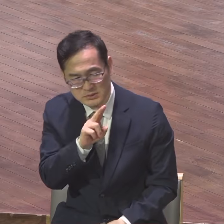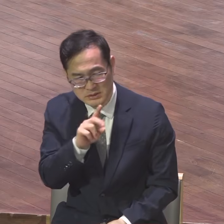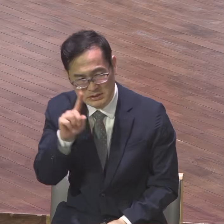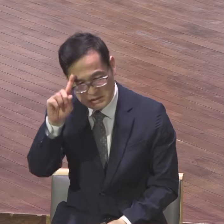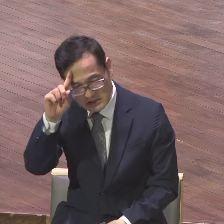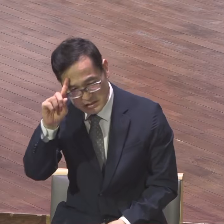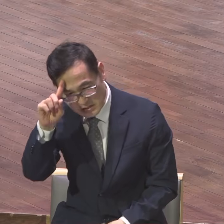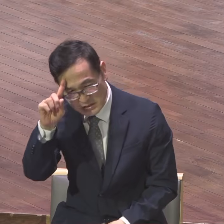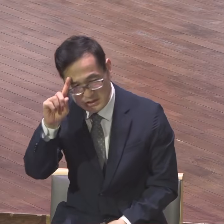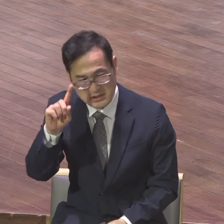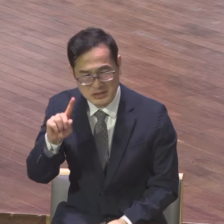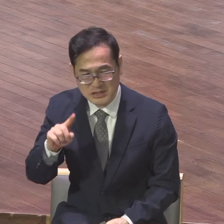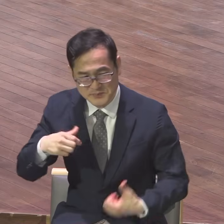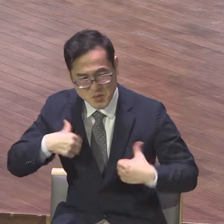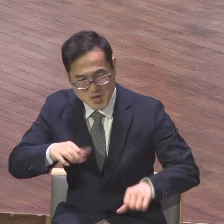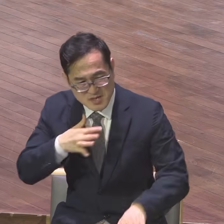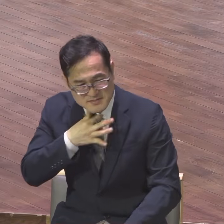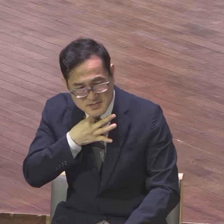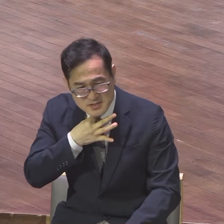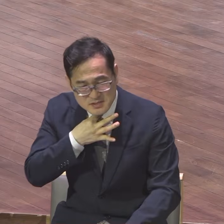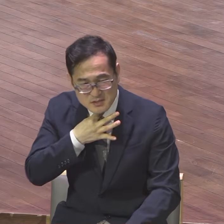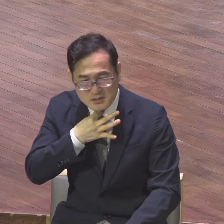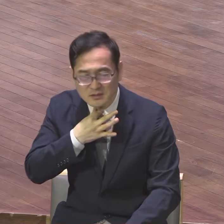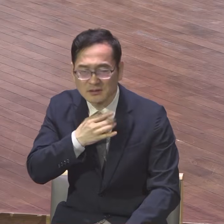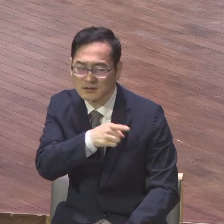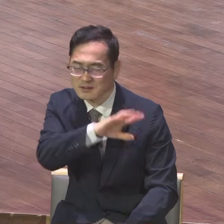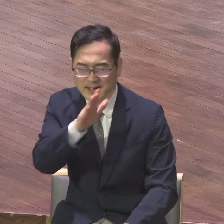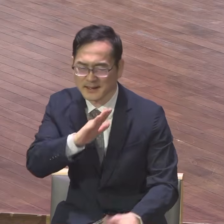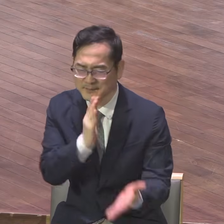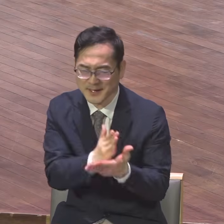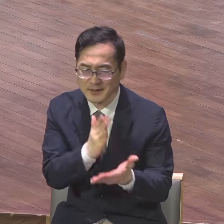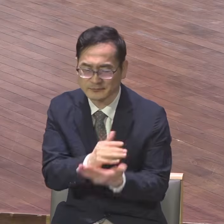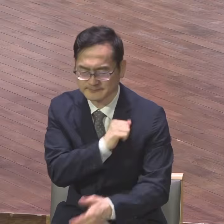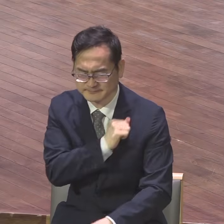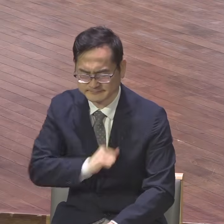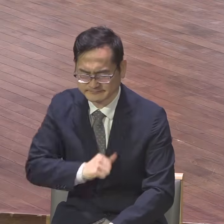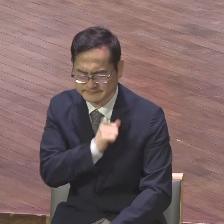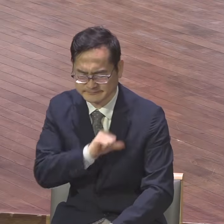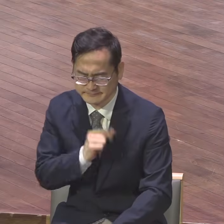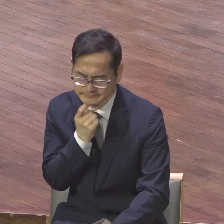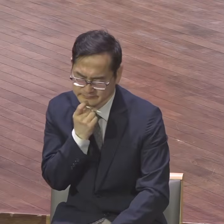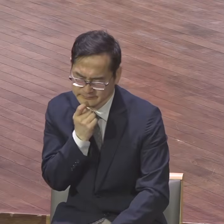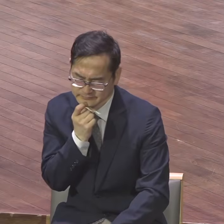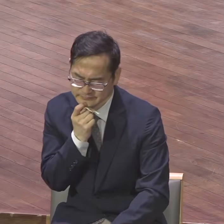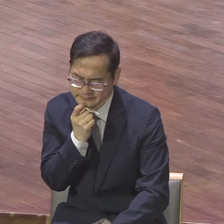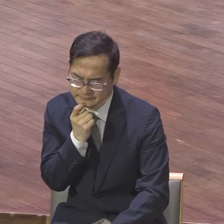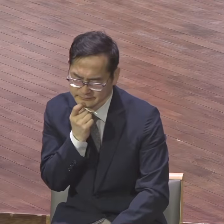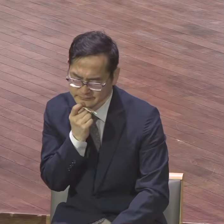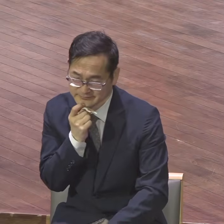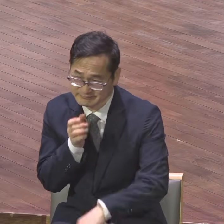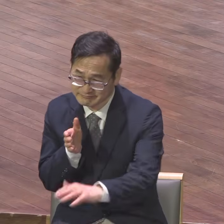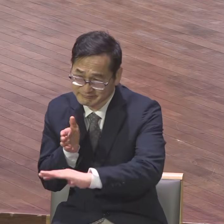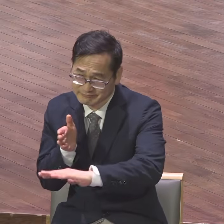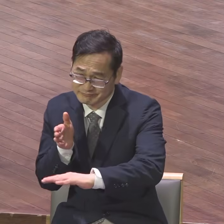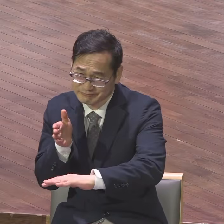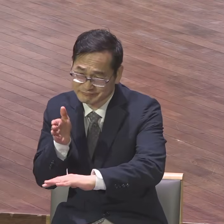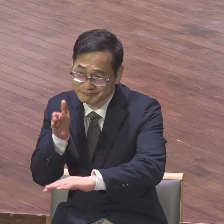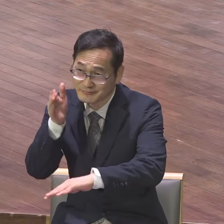믿음으로 뛰어넘으면 결국은 예수 그리스도로부터 칭찬과 영광과 존귀를 얻게 되는 삶을 살게 되는